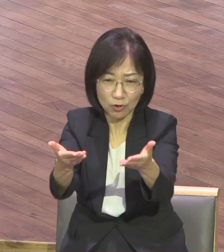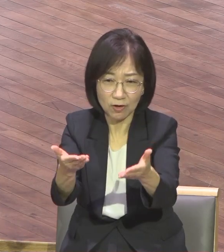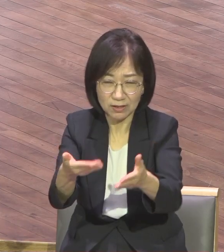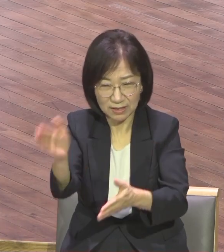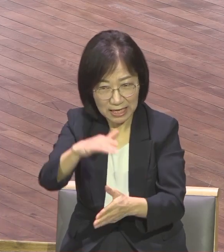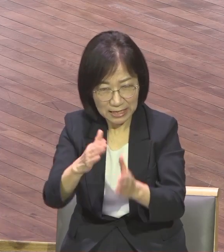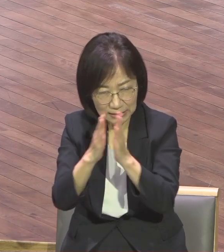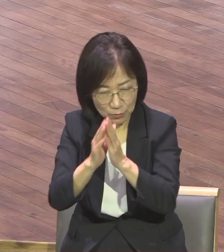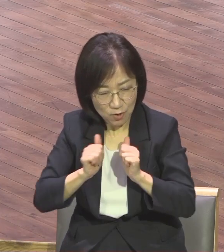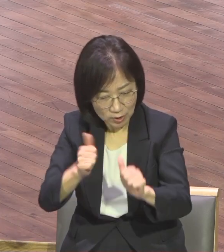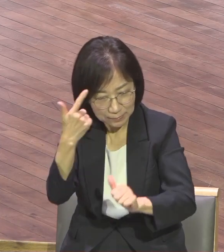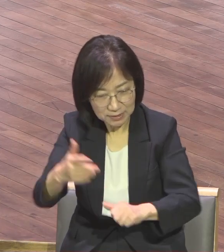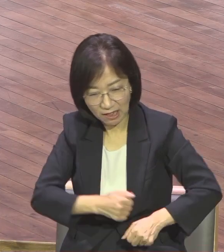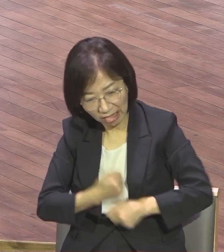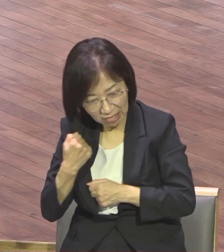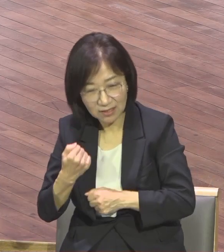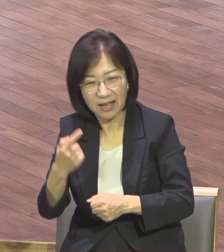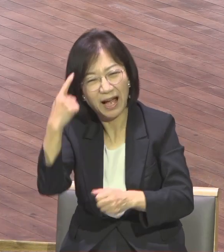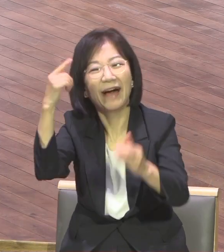주었으니까.